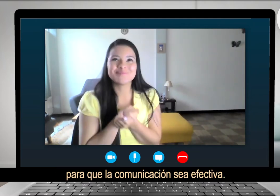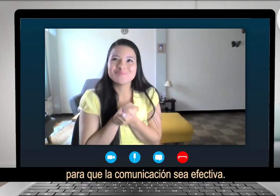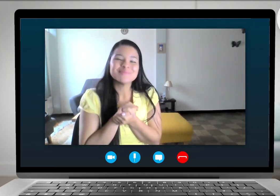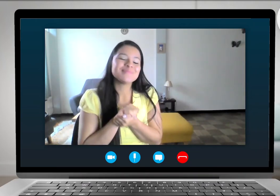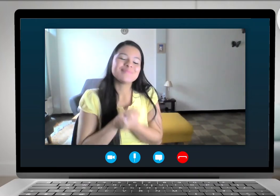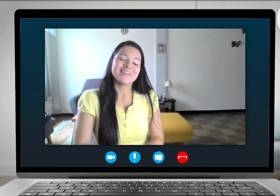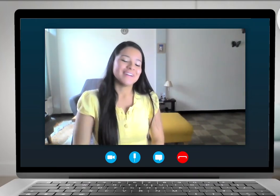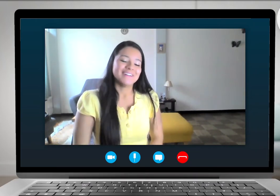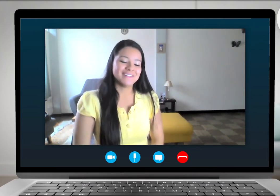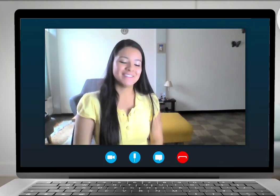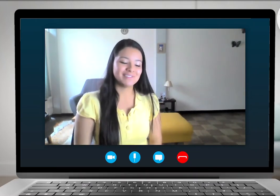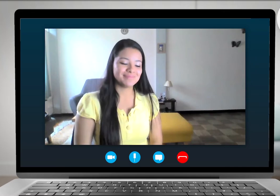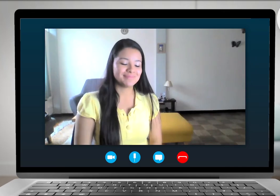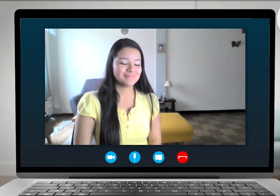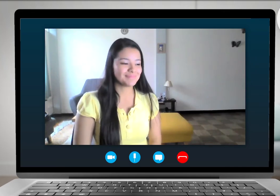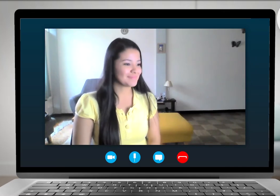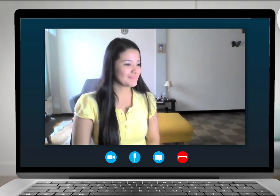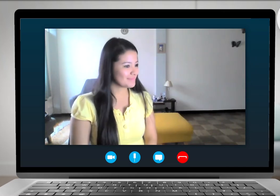efectiva.